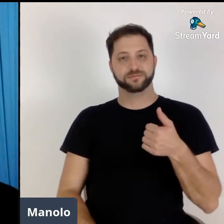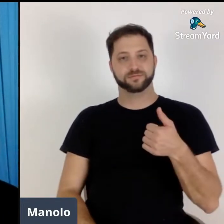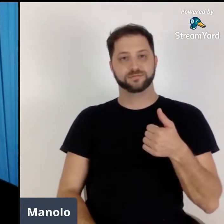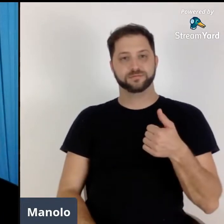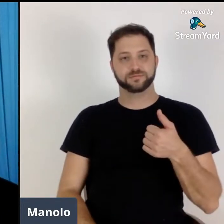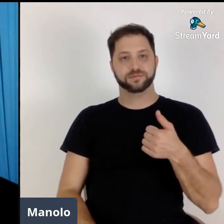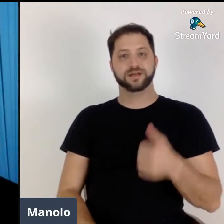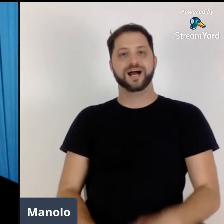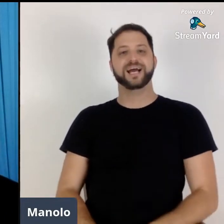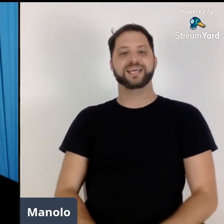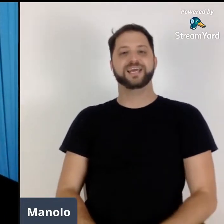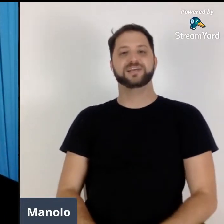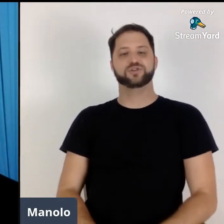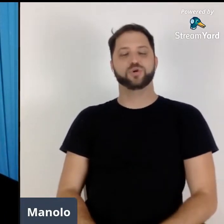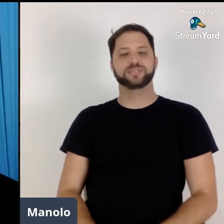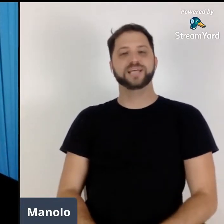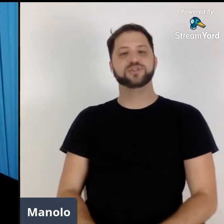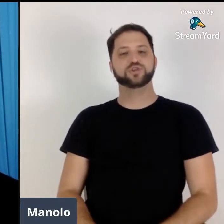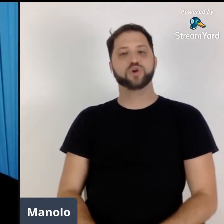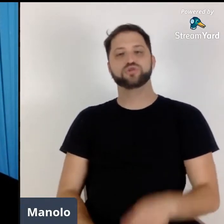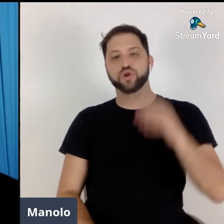Tô te ouvindo. Fala aí, Manolo. Aê,